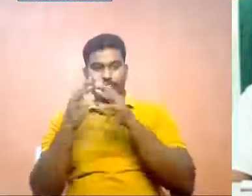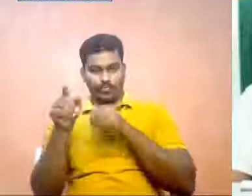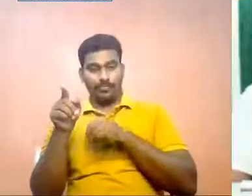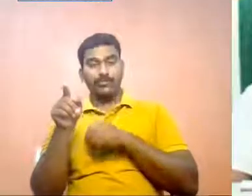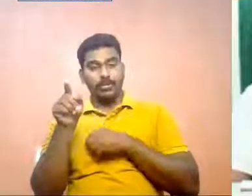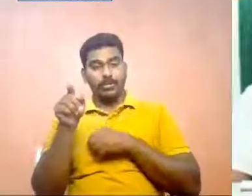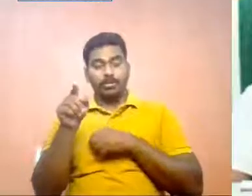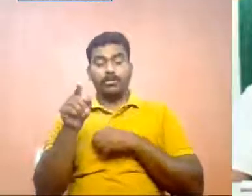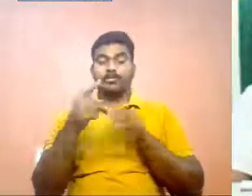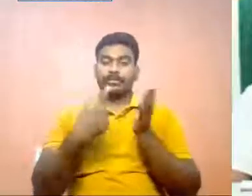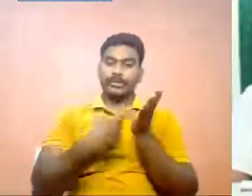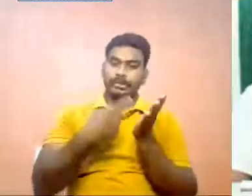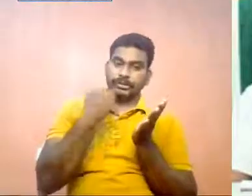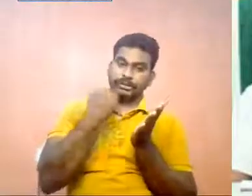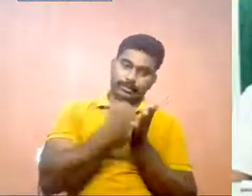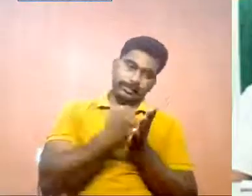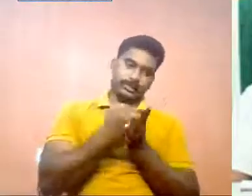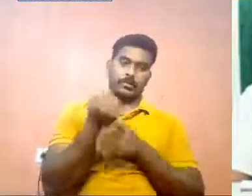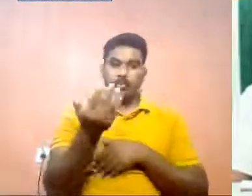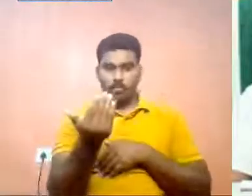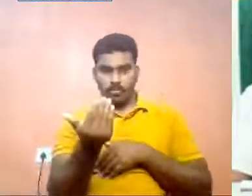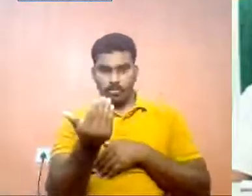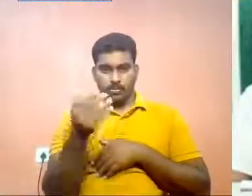രജിസ്ട്രേഷനുള്ള ലിങ്ക് ലഭ്യമാണ്.